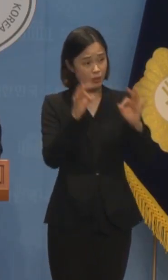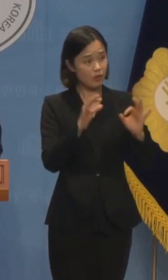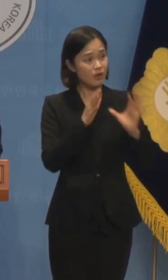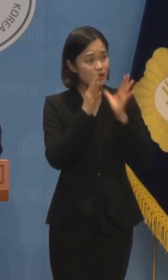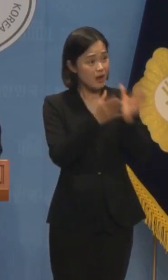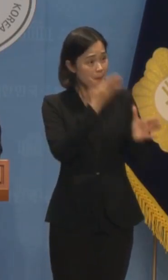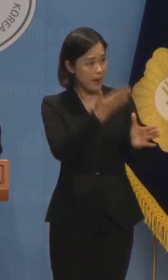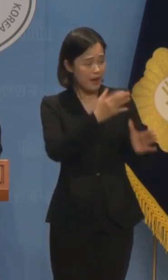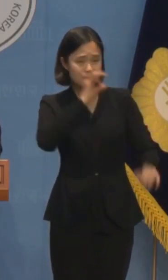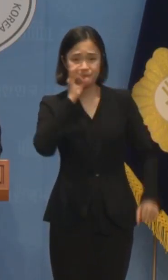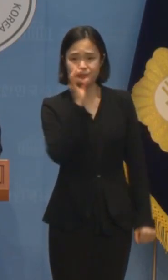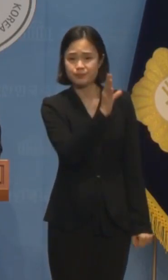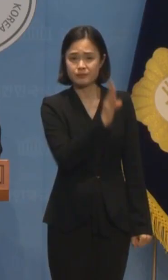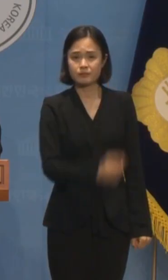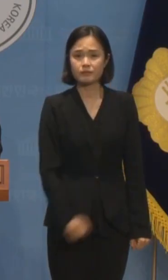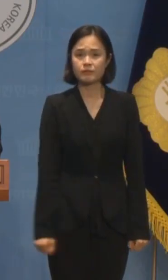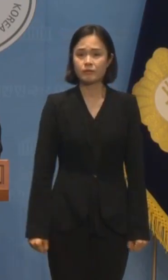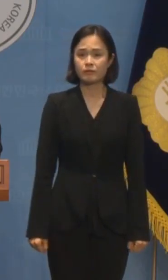명도 없습니다.